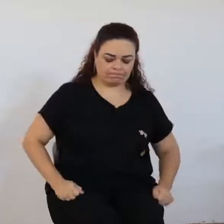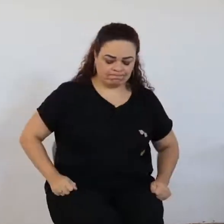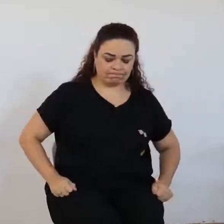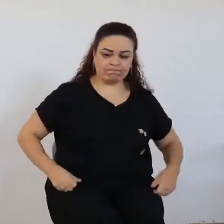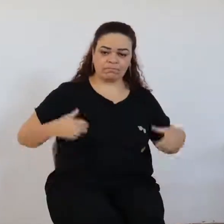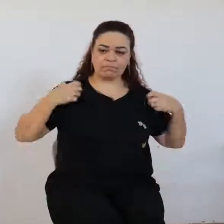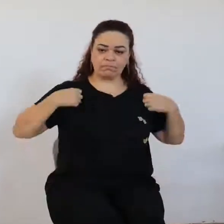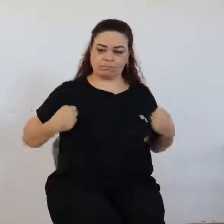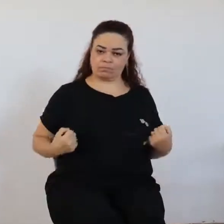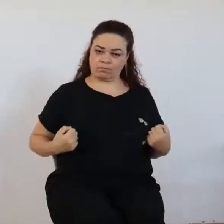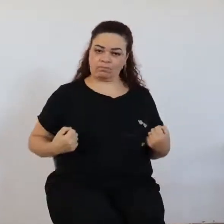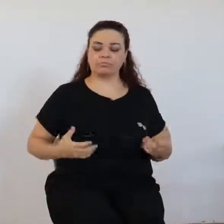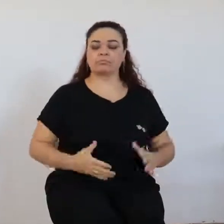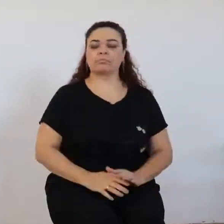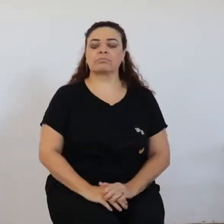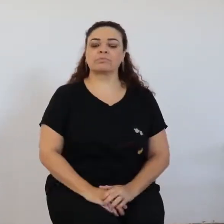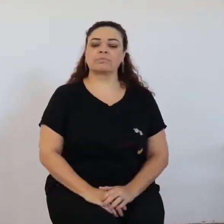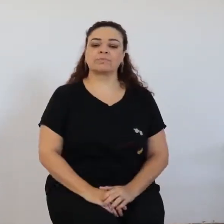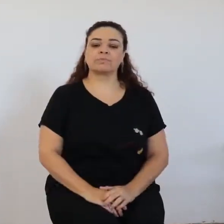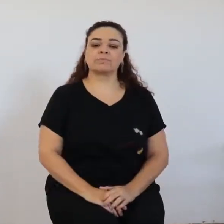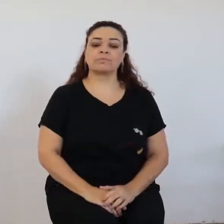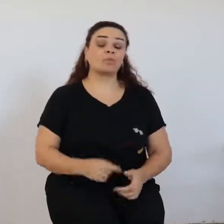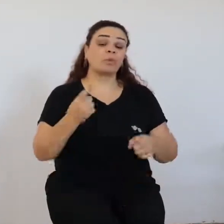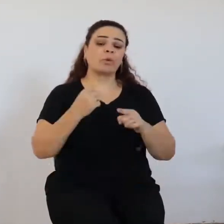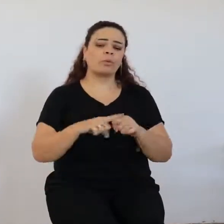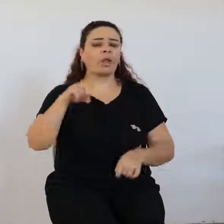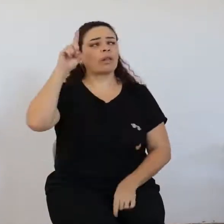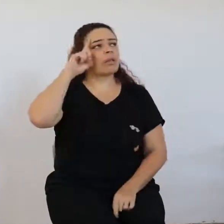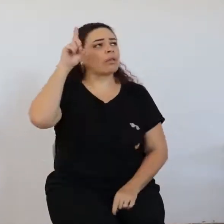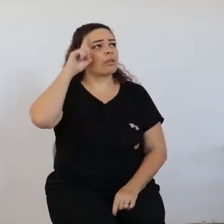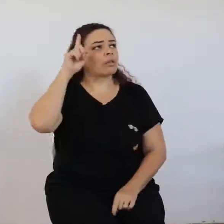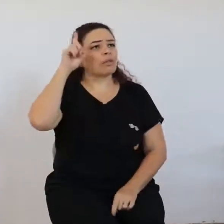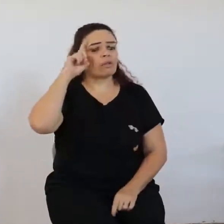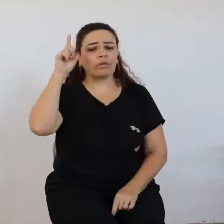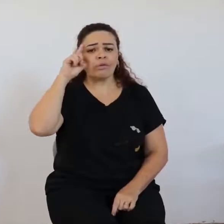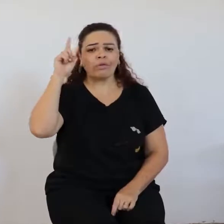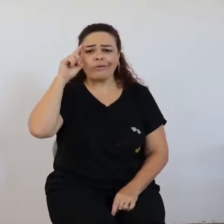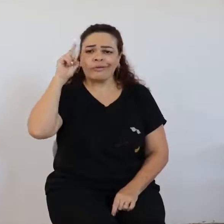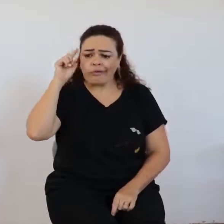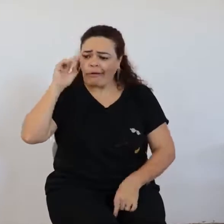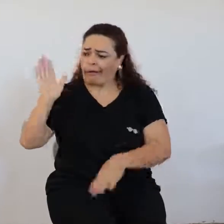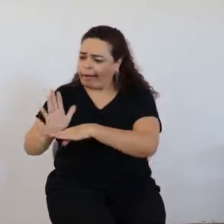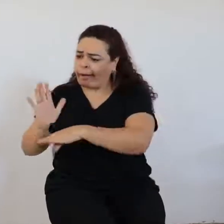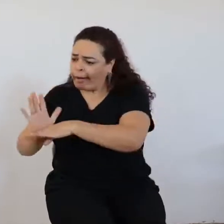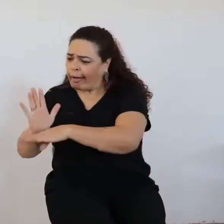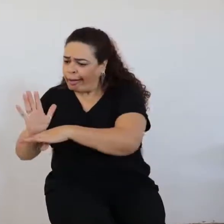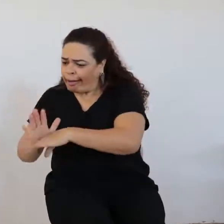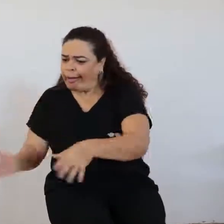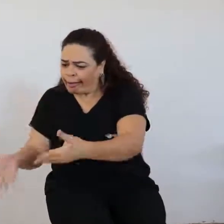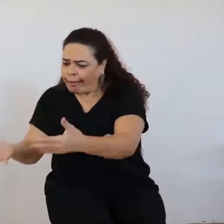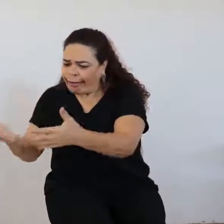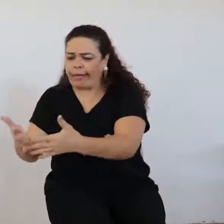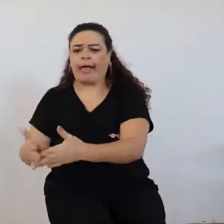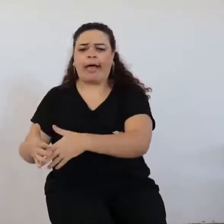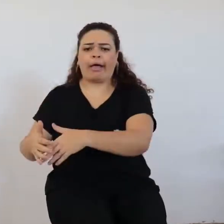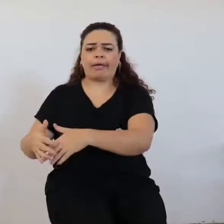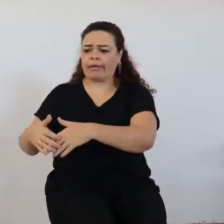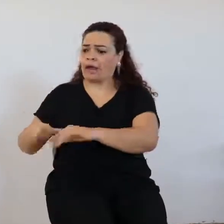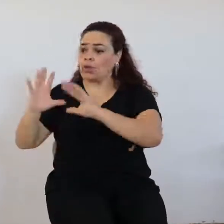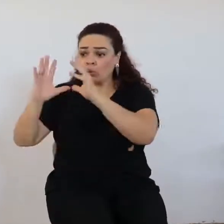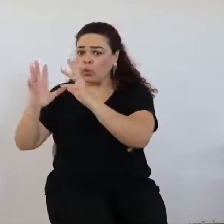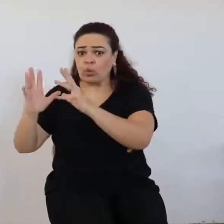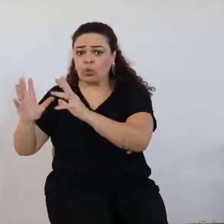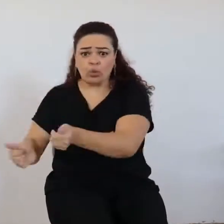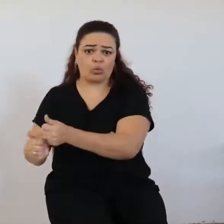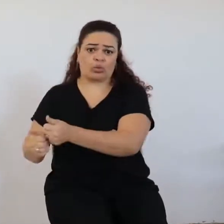De se vestir, tirar as roupas, porque muitas vezes no dia a dia a gente já faz essas coisas para a criança, dá banho nela, troca ela, dá